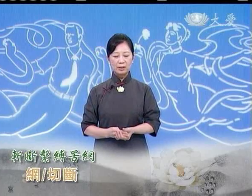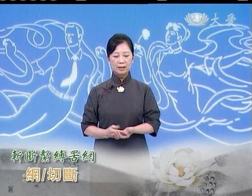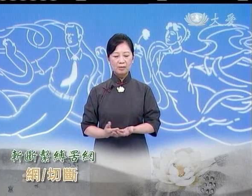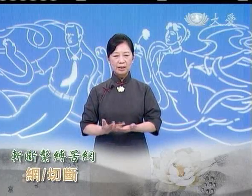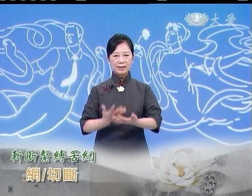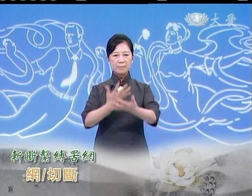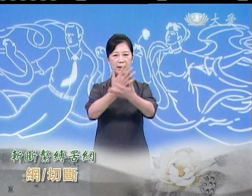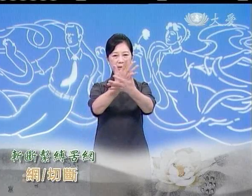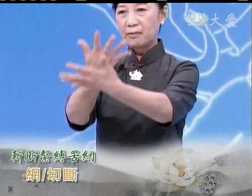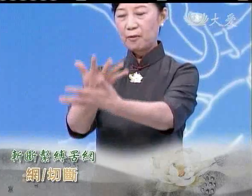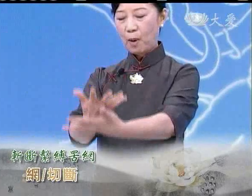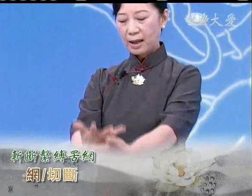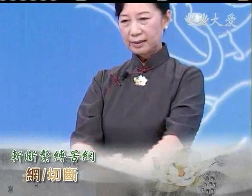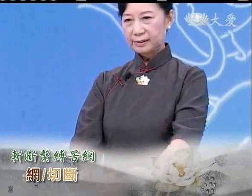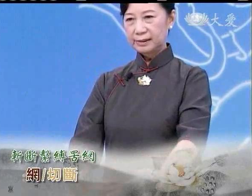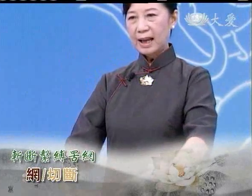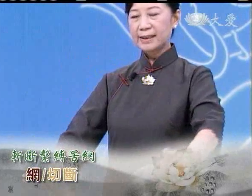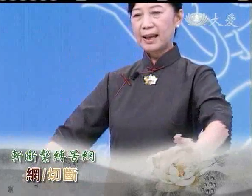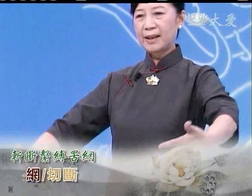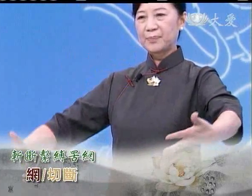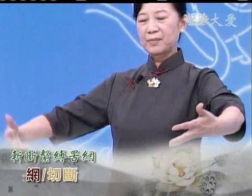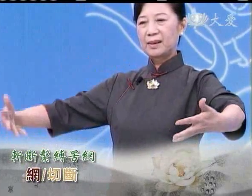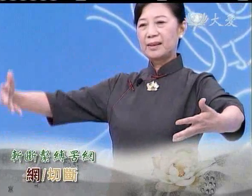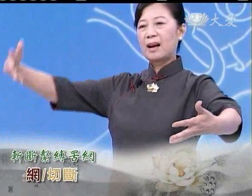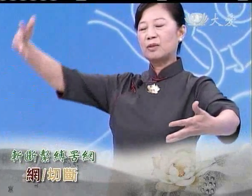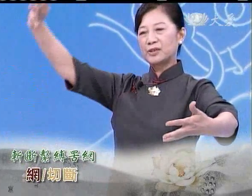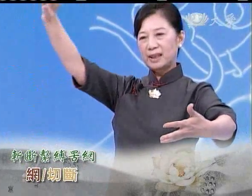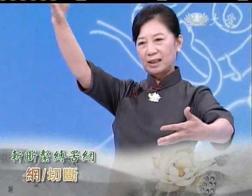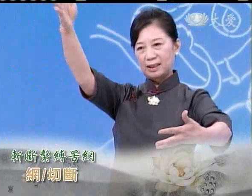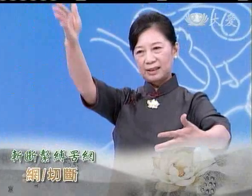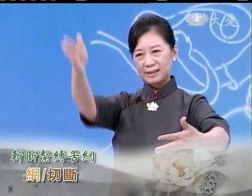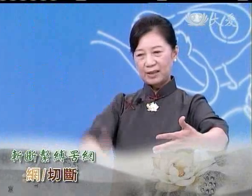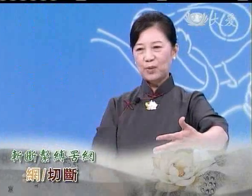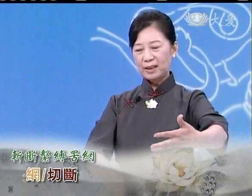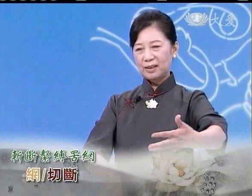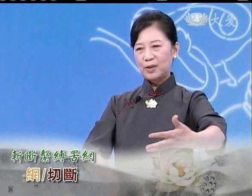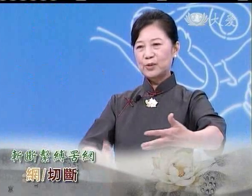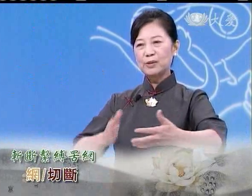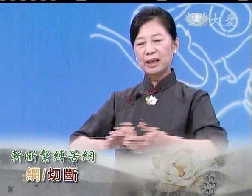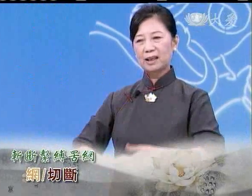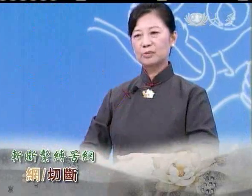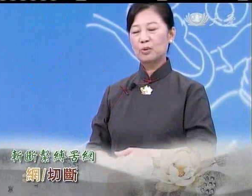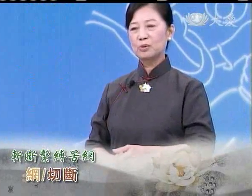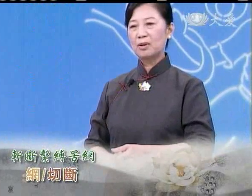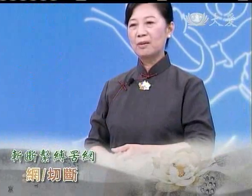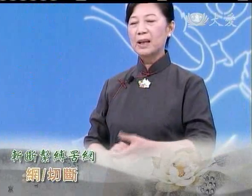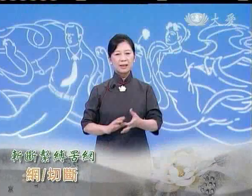点到，先把这个网拉起来，然后直接斩断，只有两个动作哦。